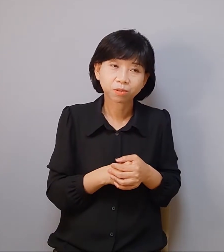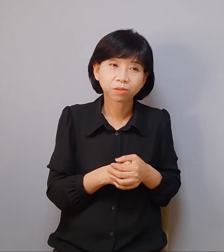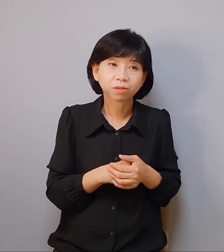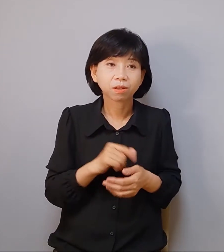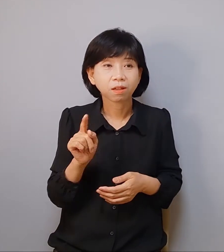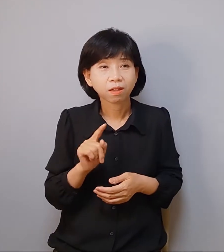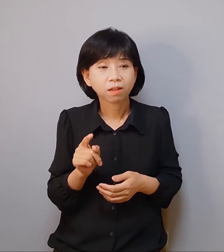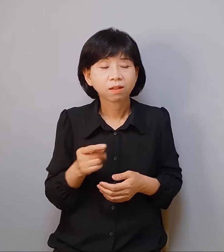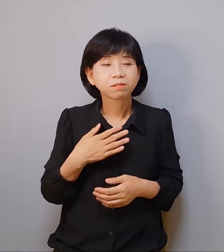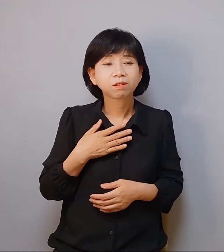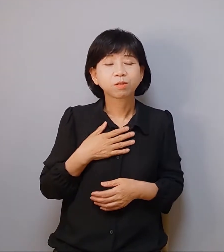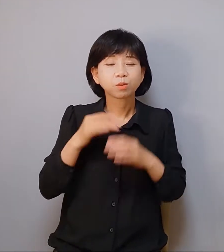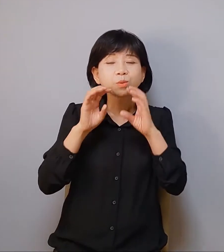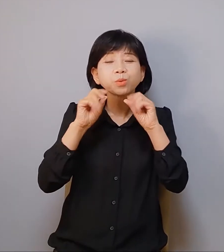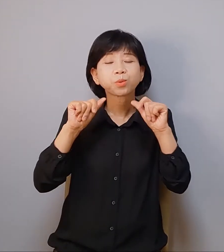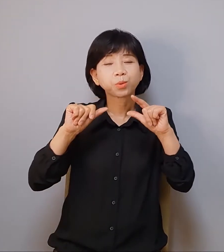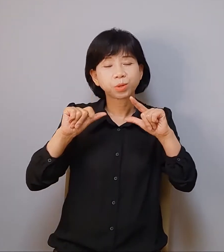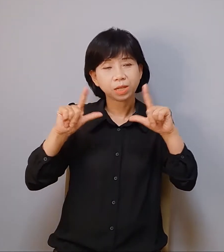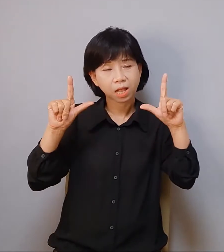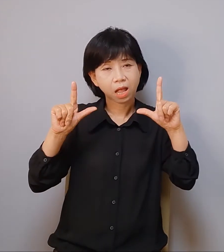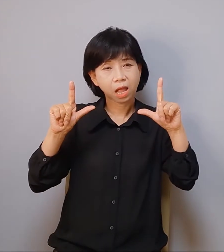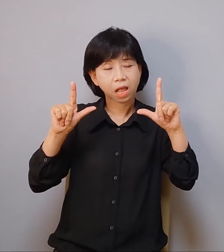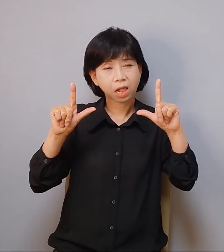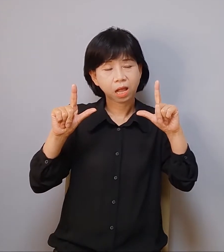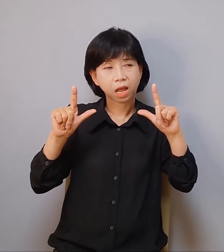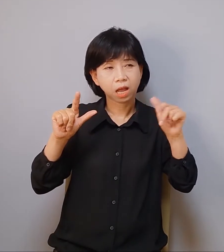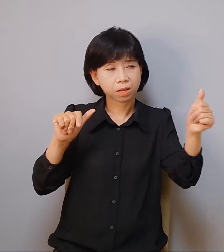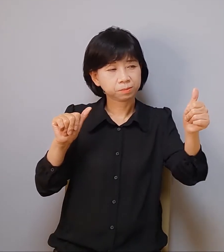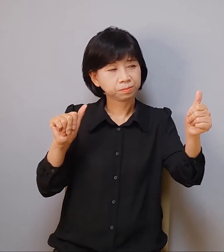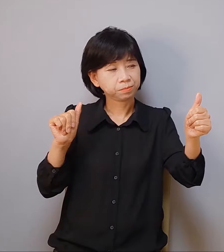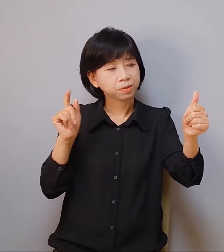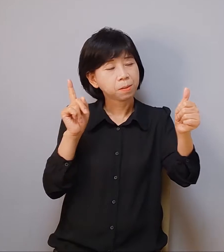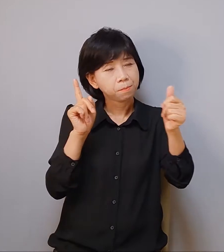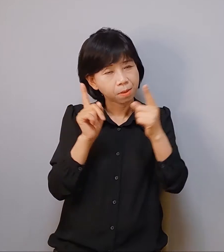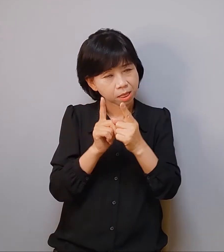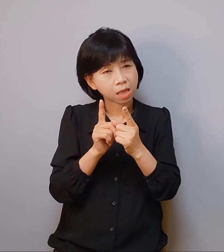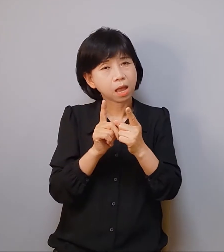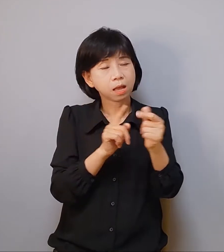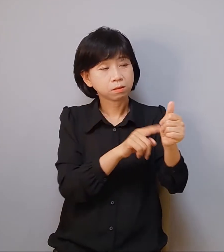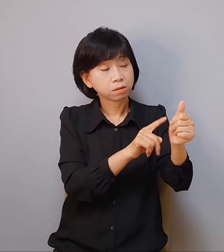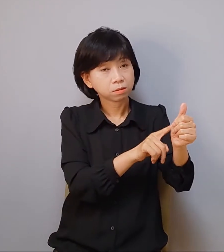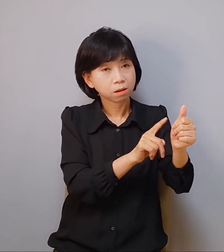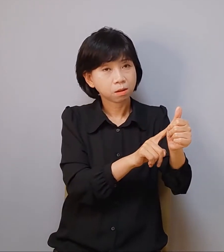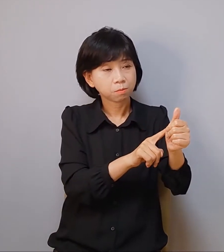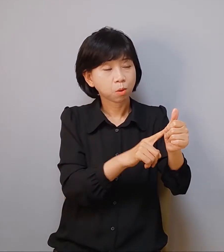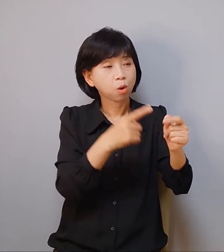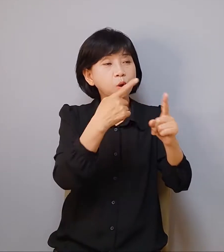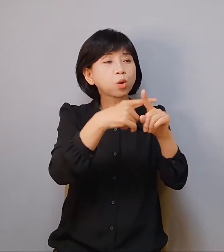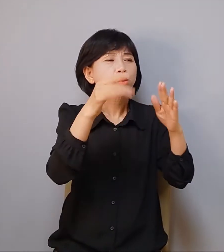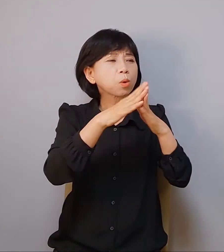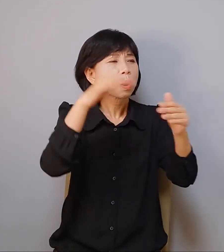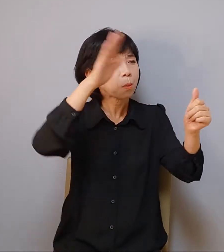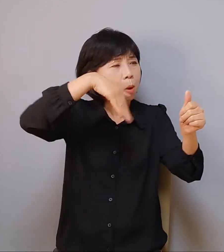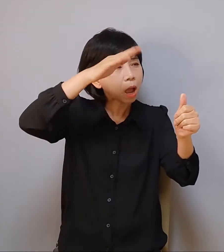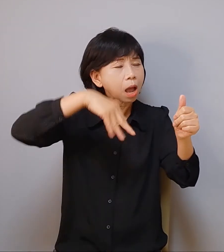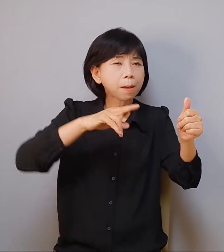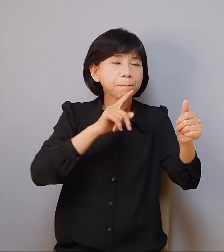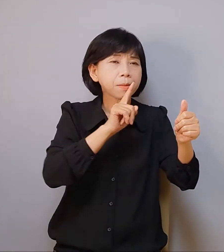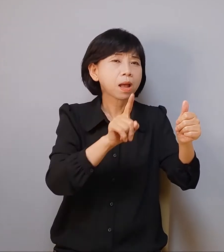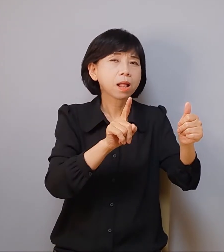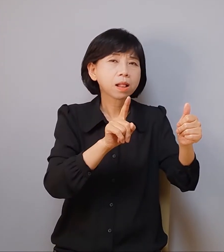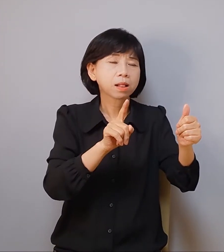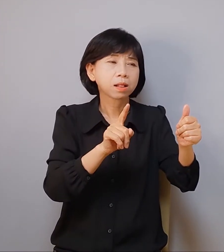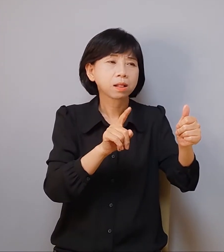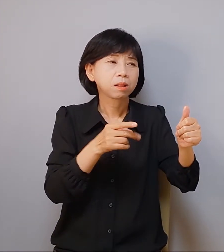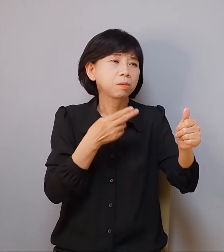분을 만났는데 제가 교회 오라고 얘기도 안 했는데 네. 뭐 벌써 2, 3년 됐으니까 못